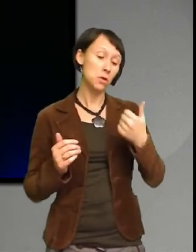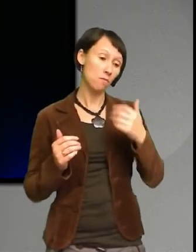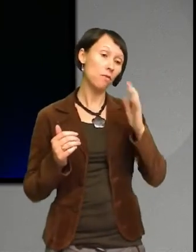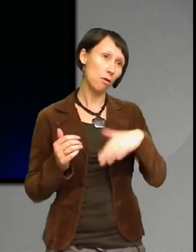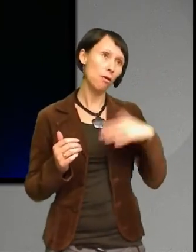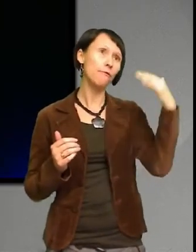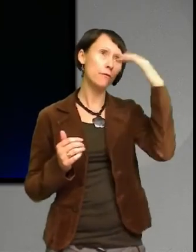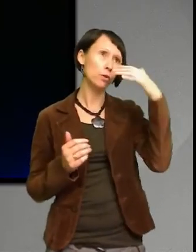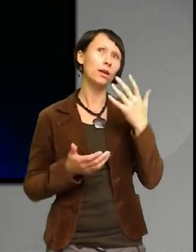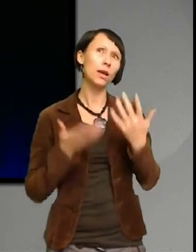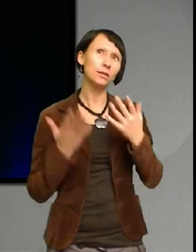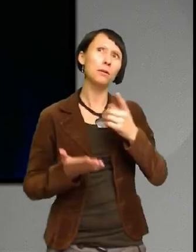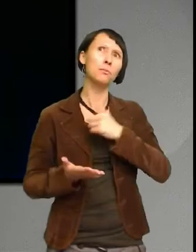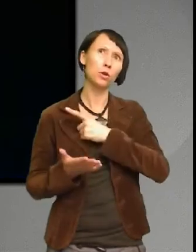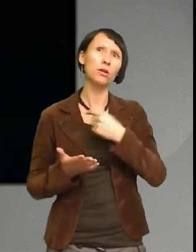Svensktextning.nu